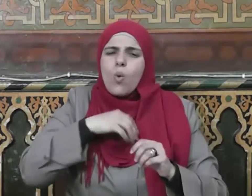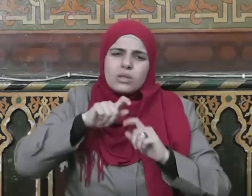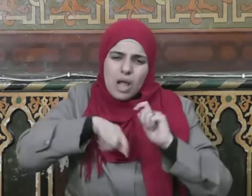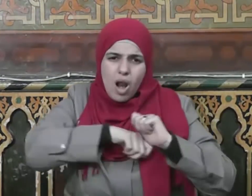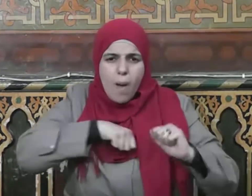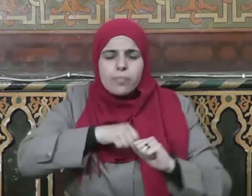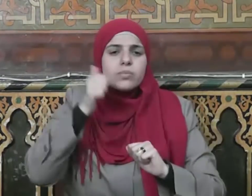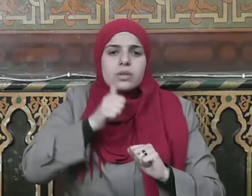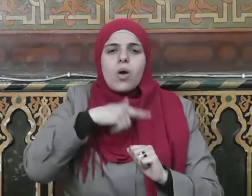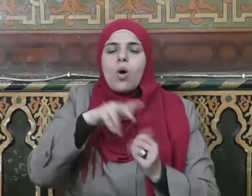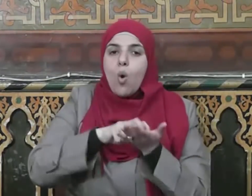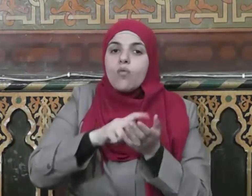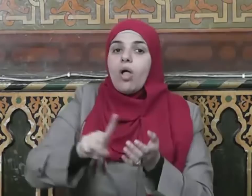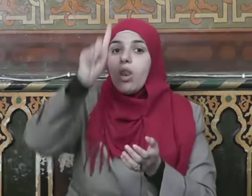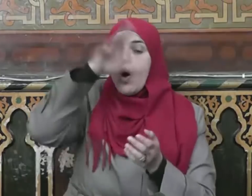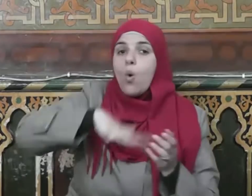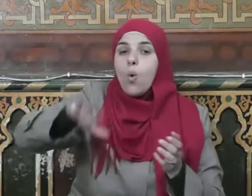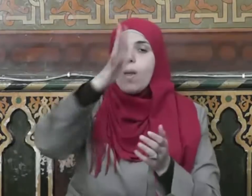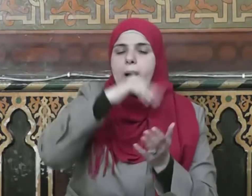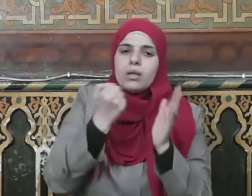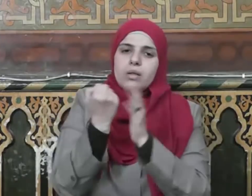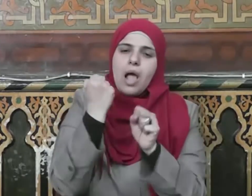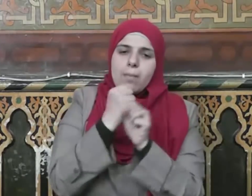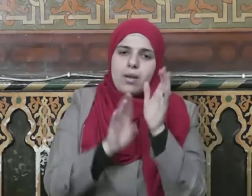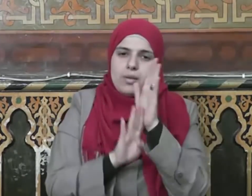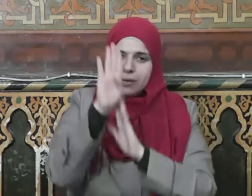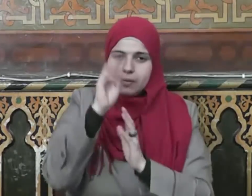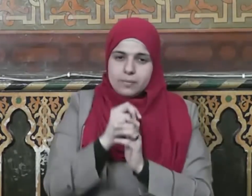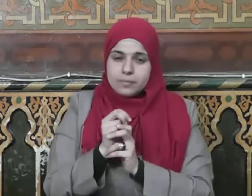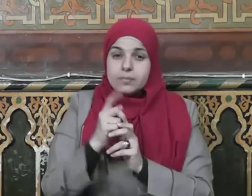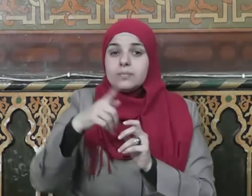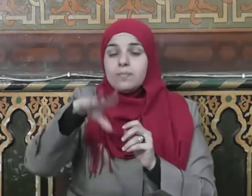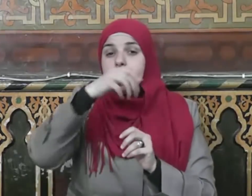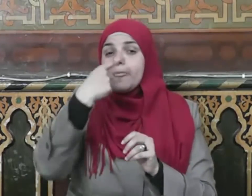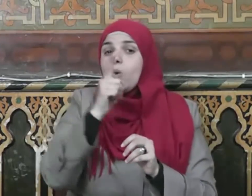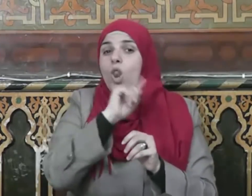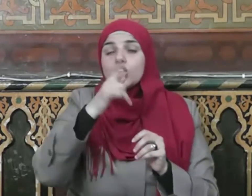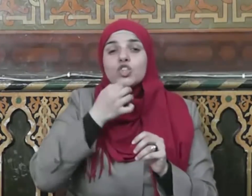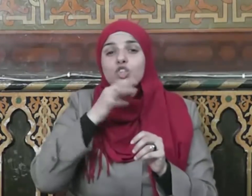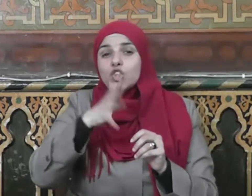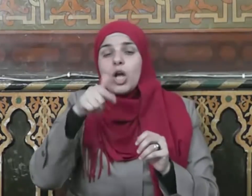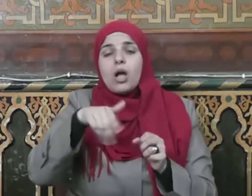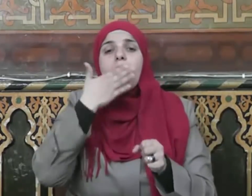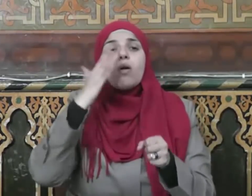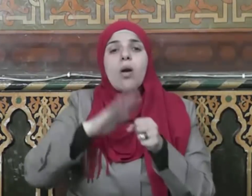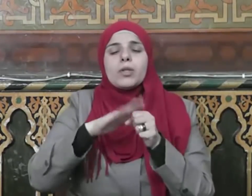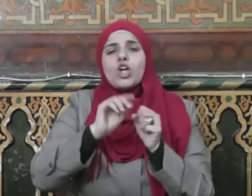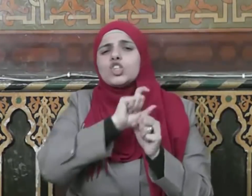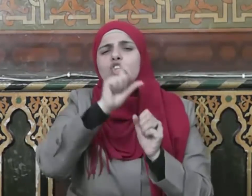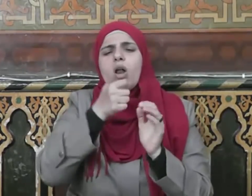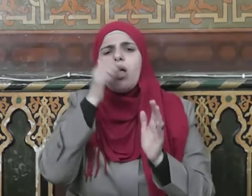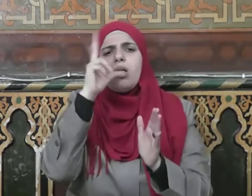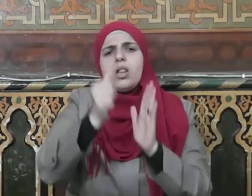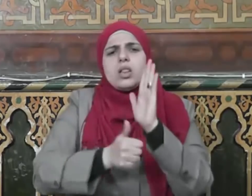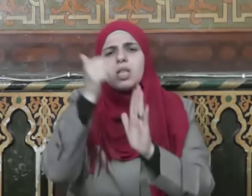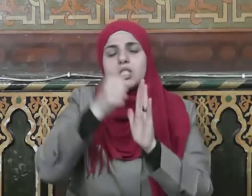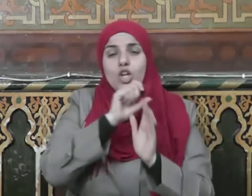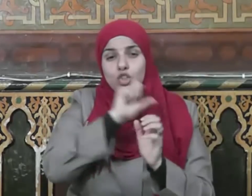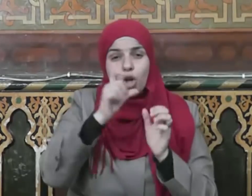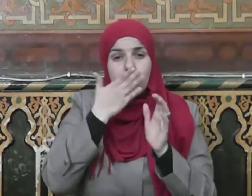الله لعلكم تفلحون. ولا شك أن رمضان هو شهر الانتصارات، ففي هذا الشهر الكريم